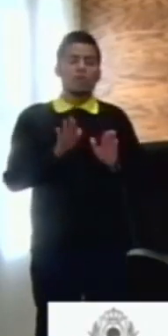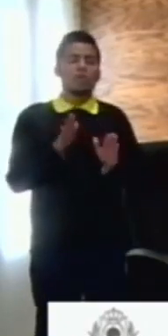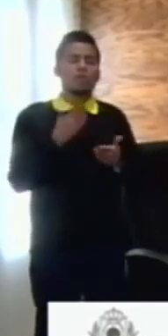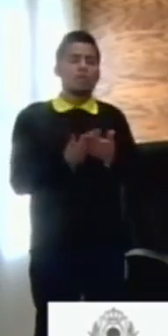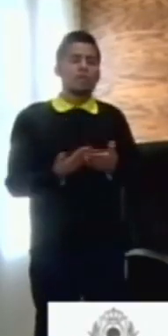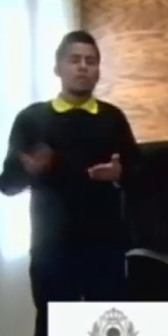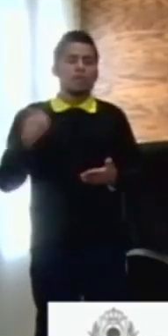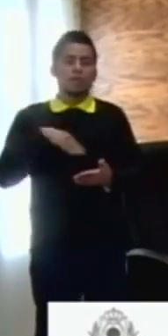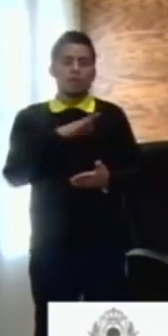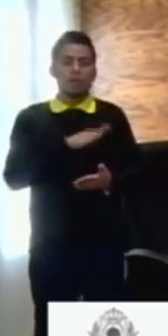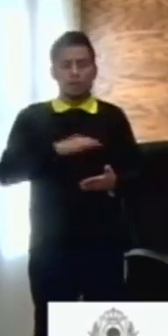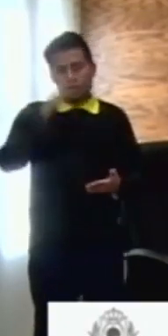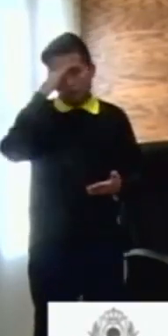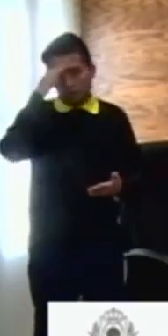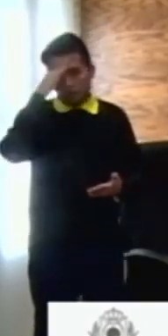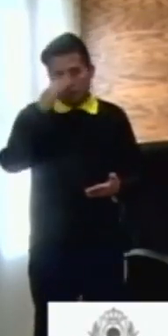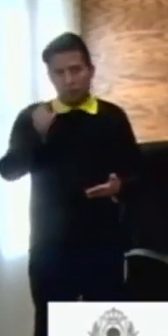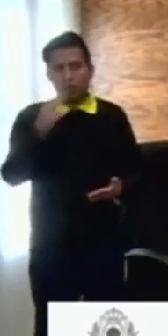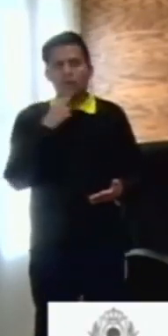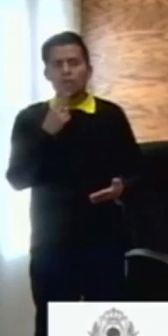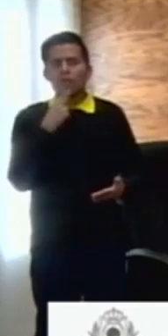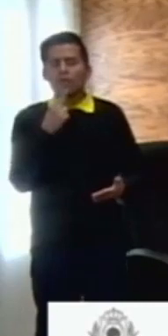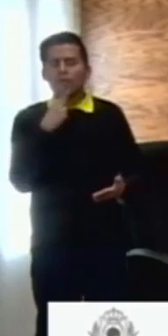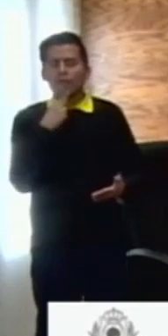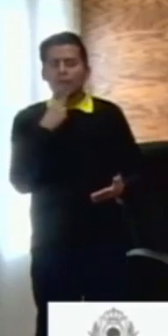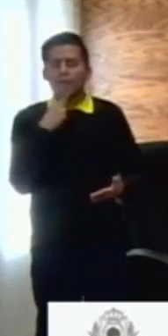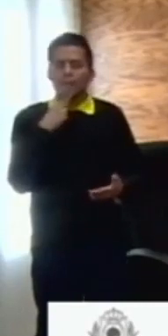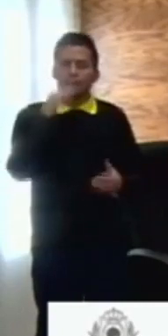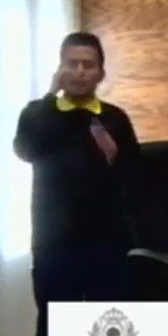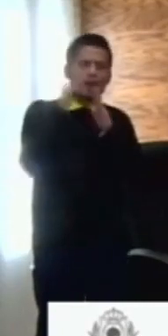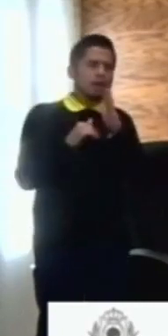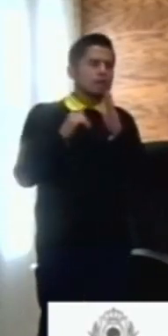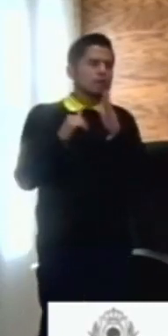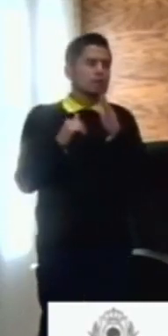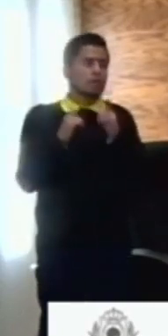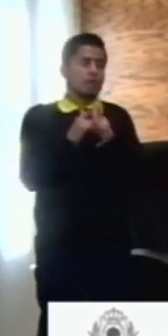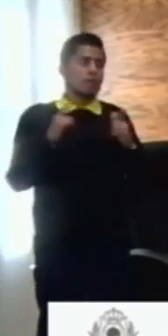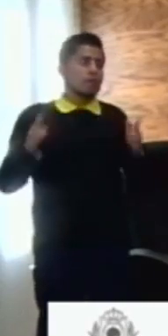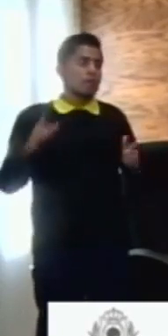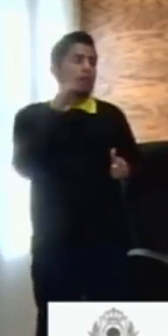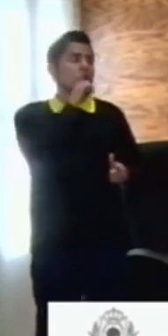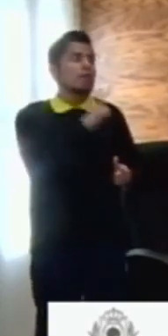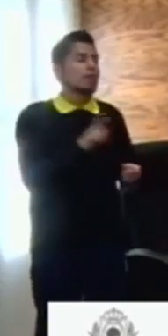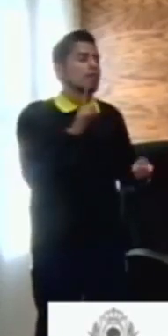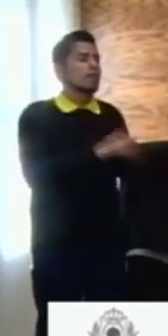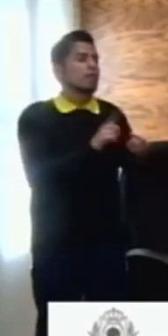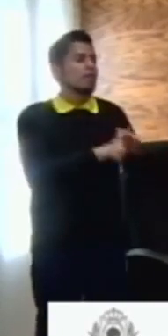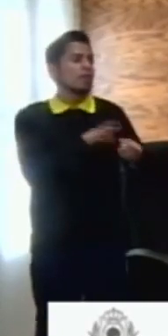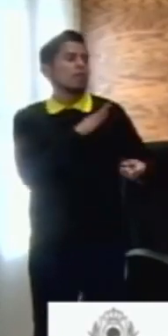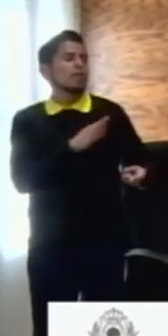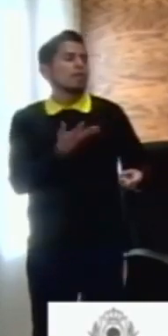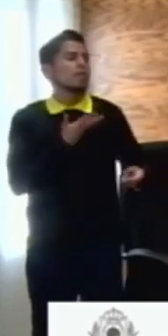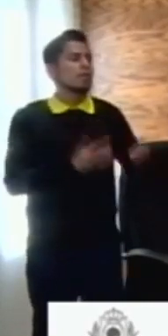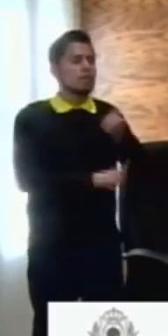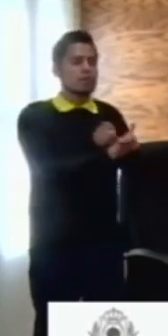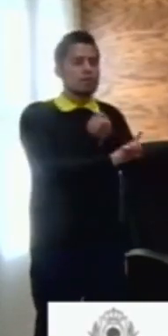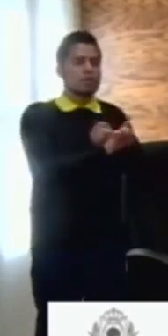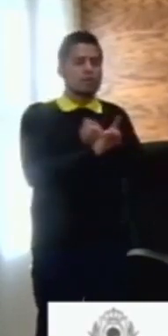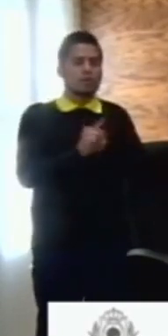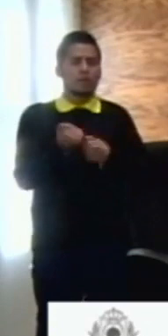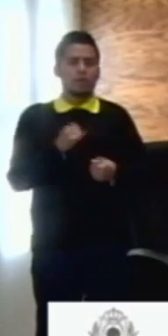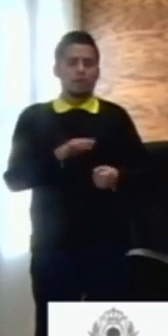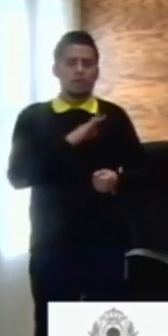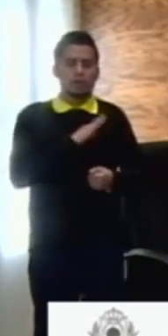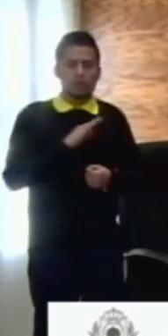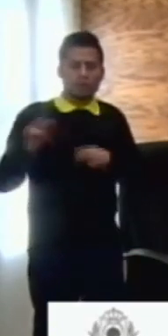reflexionar y gestionar un uso menos intensivo del agua que es un factor limitante dada la conformación de la